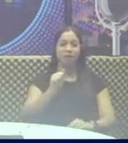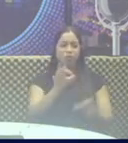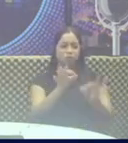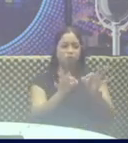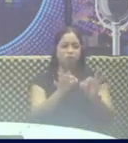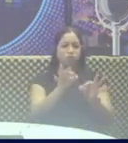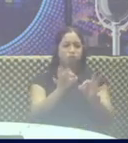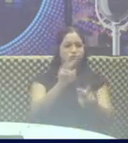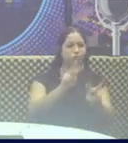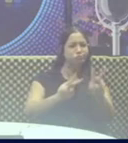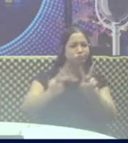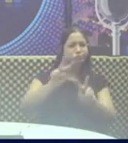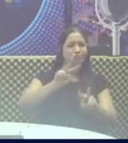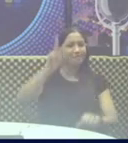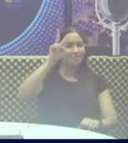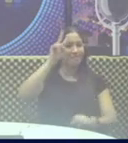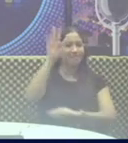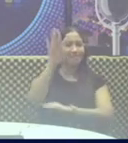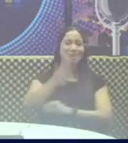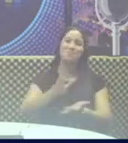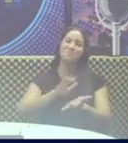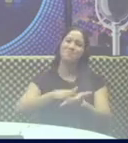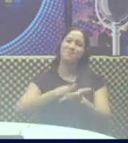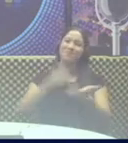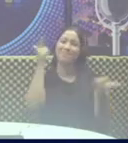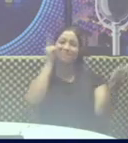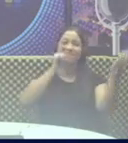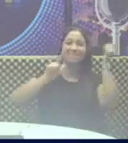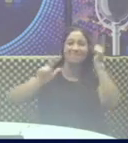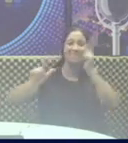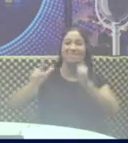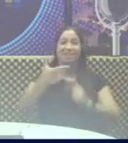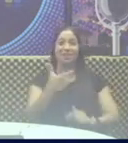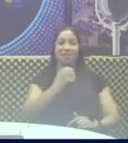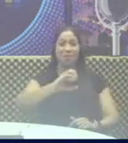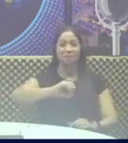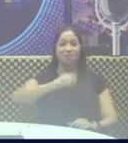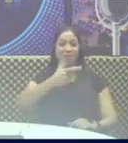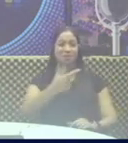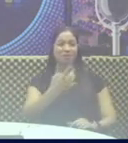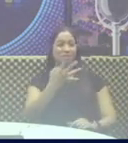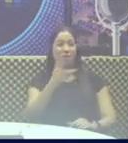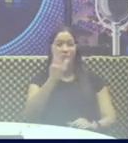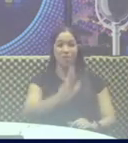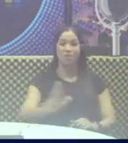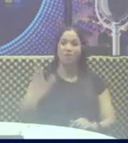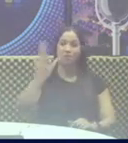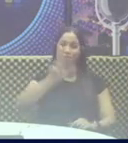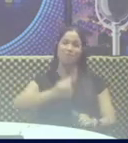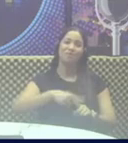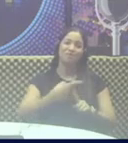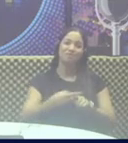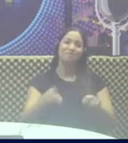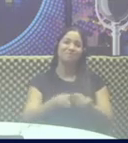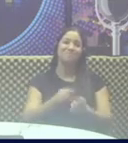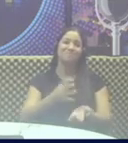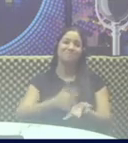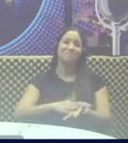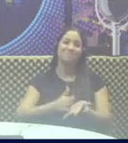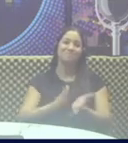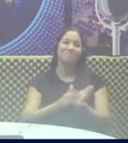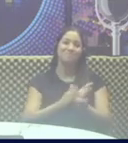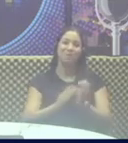na segunda-feira à tarde. Parabéns às campeãs do Carnaval 2024 de Uberlândia e parabéns a todas